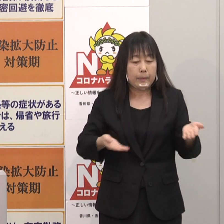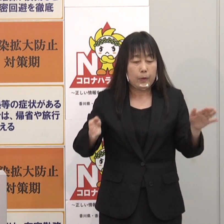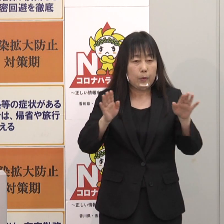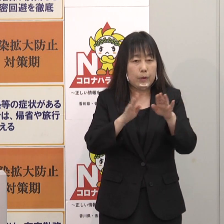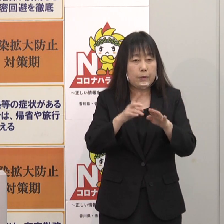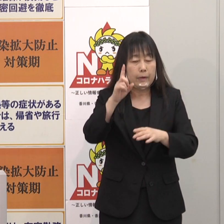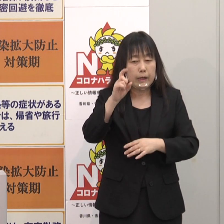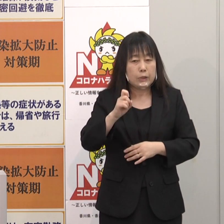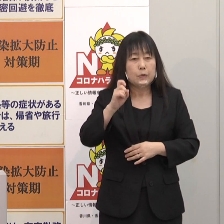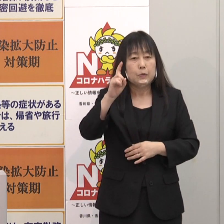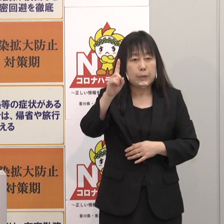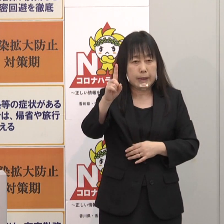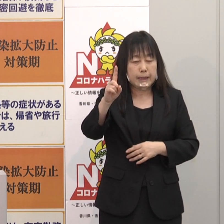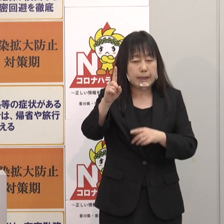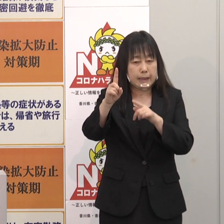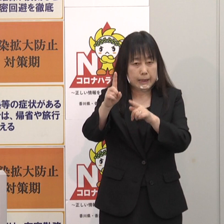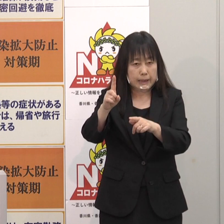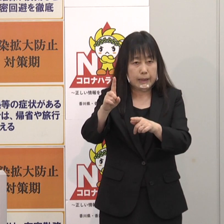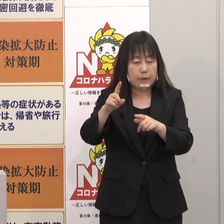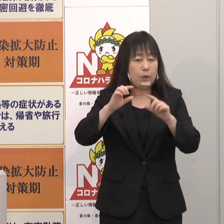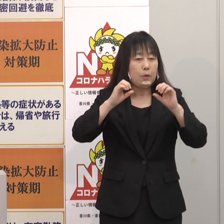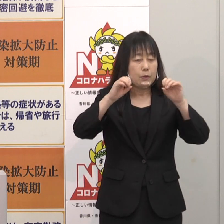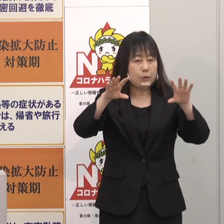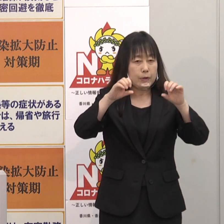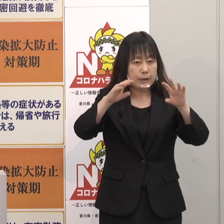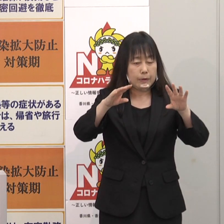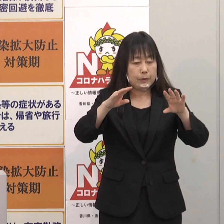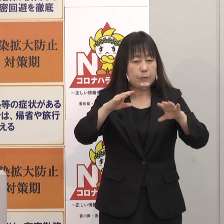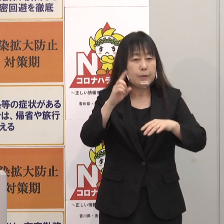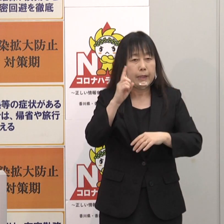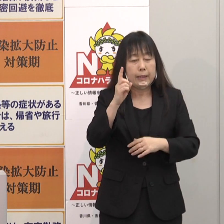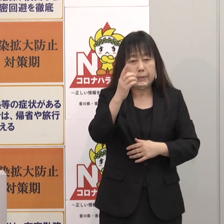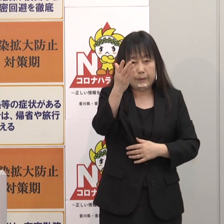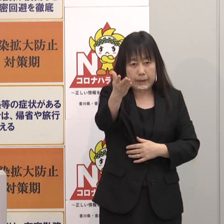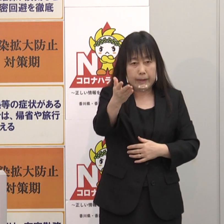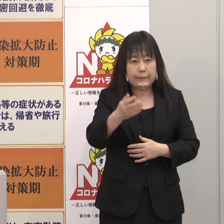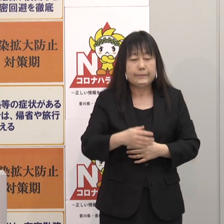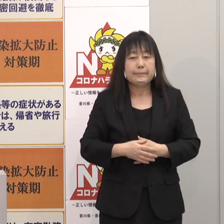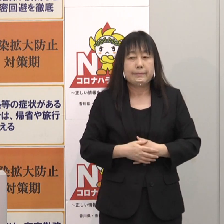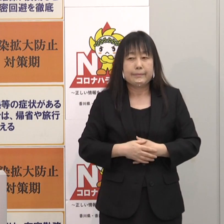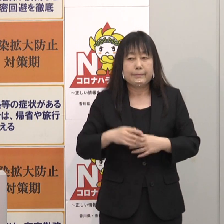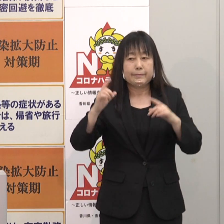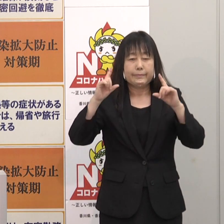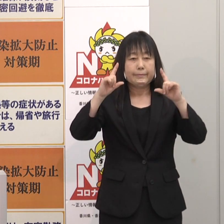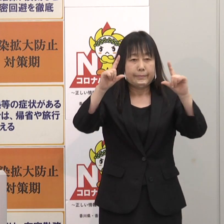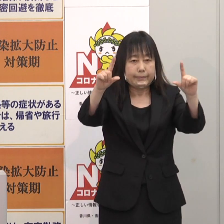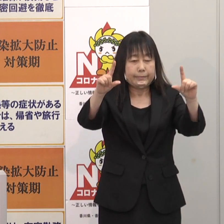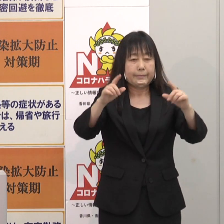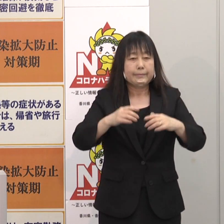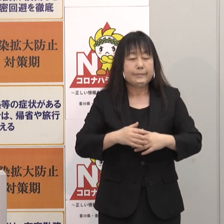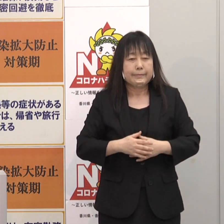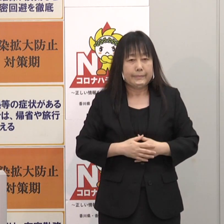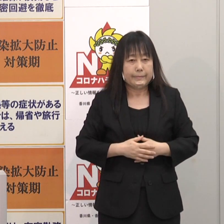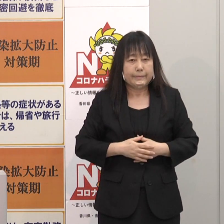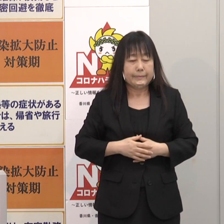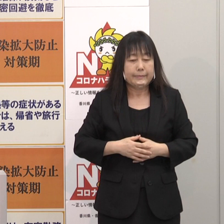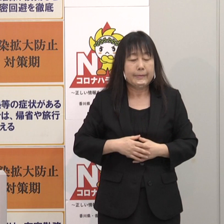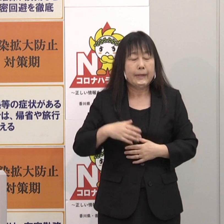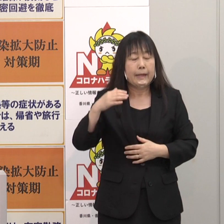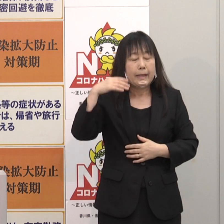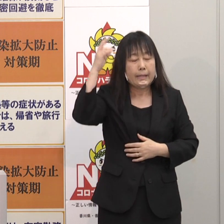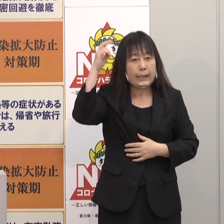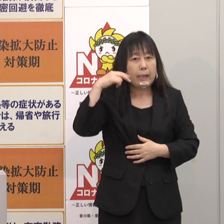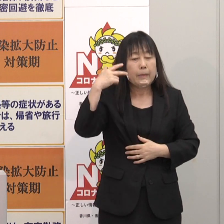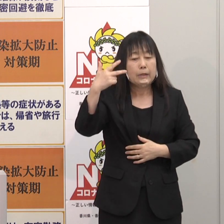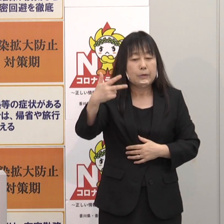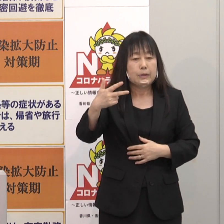というですね。 はい、いずれにせよ高松市民以外の方でもこの11医療機関で接種を受けられます。希望